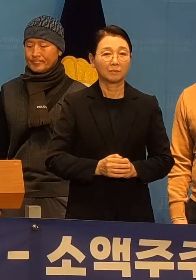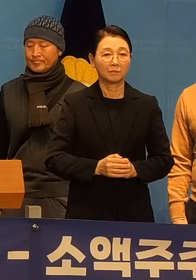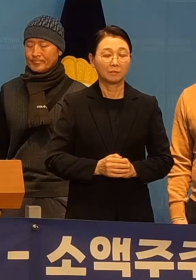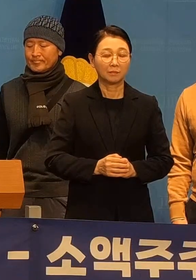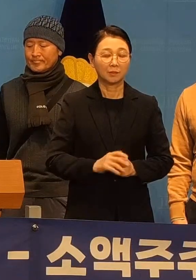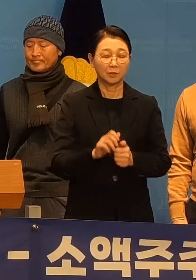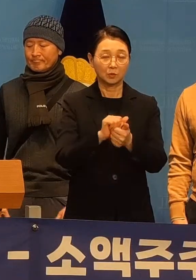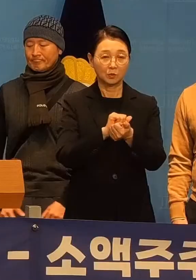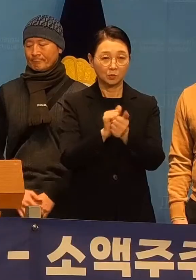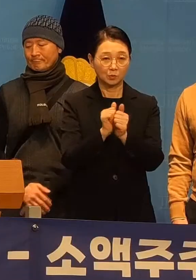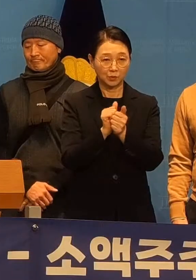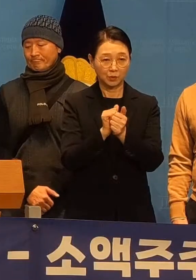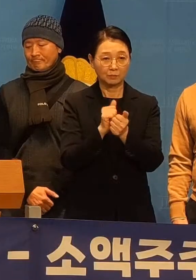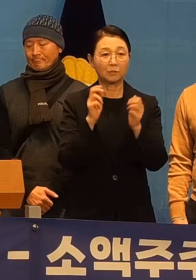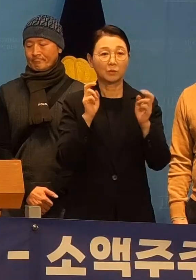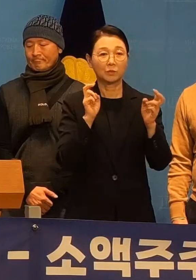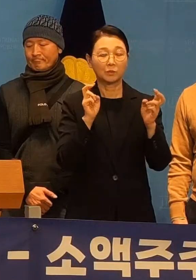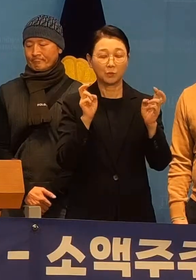주식회사 한화의